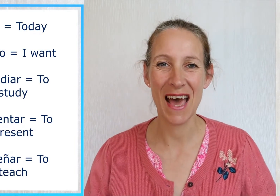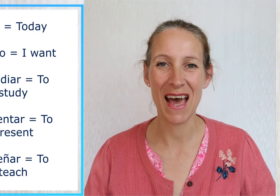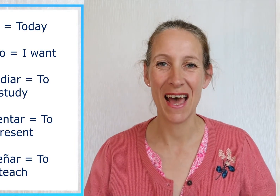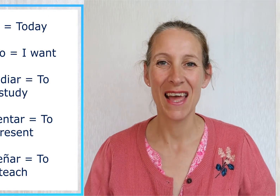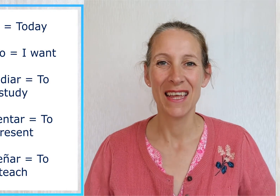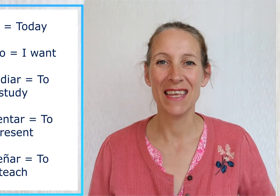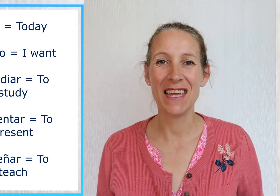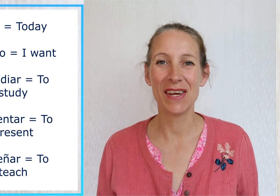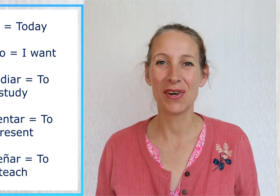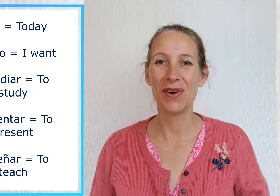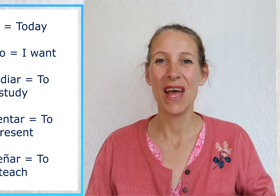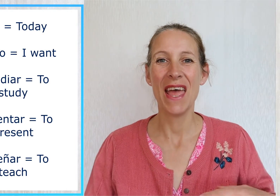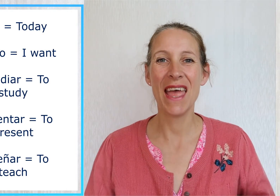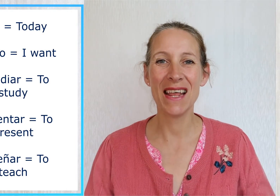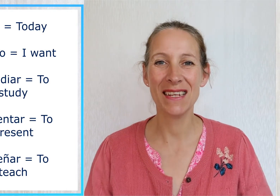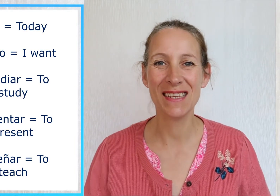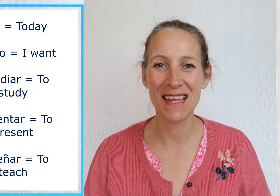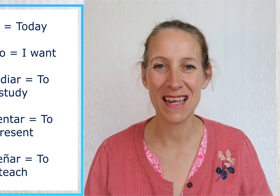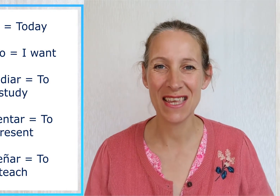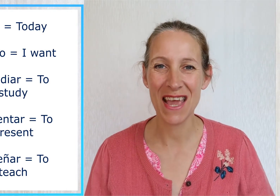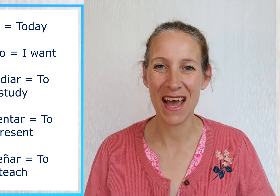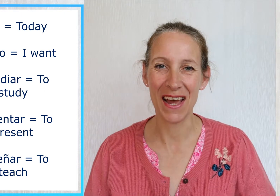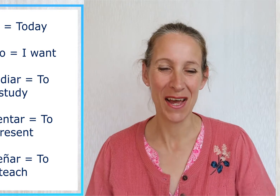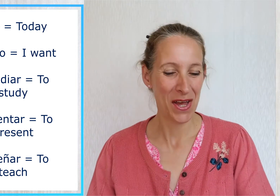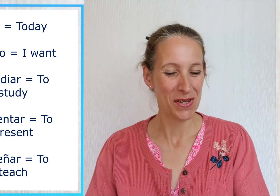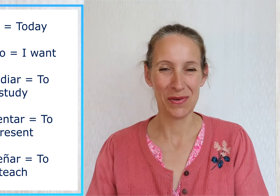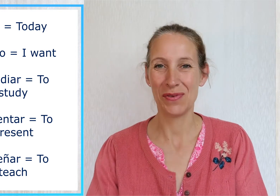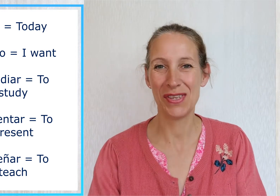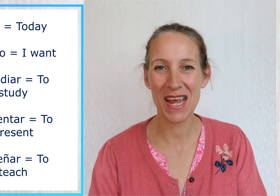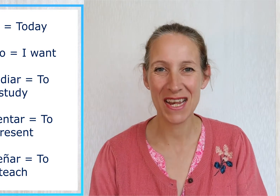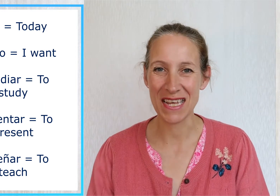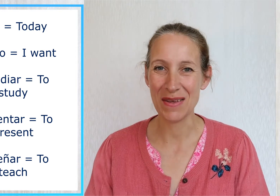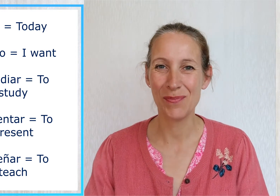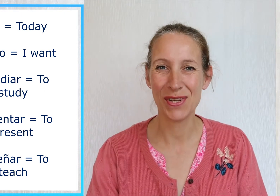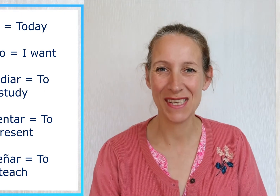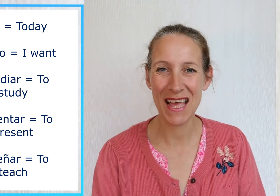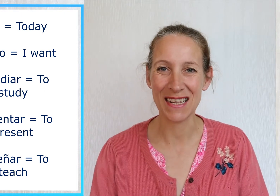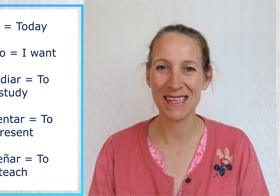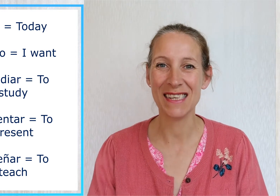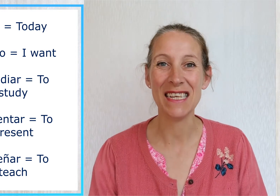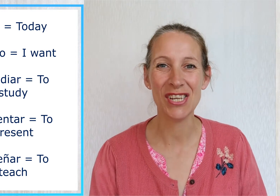presentar, quiero enseñar. So study, present, teach.